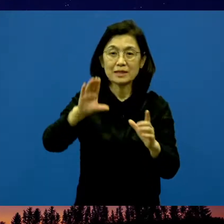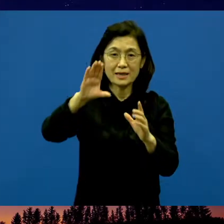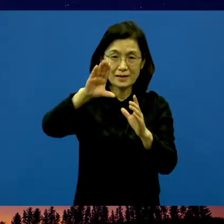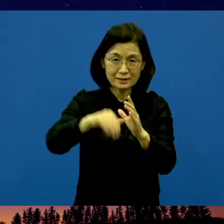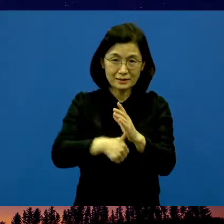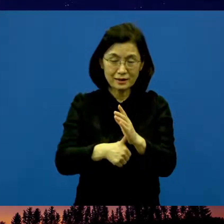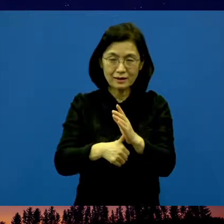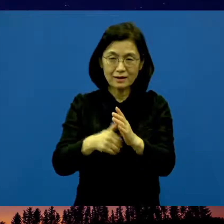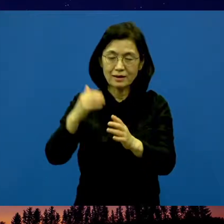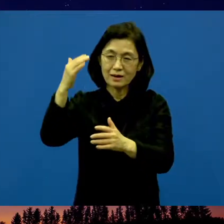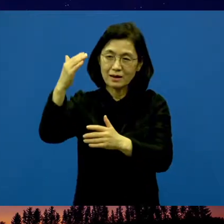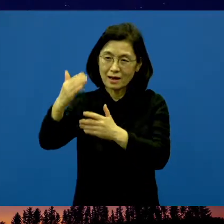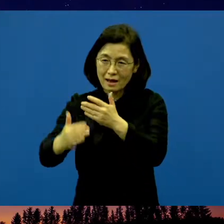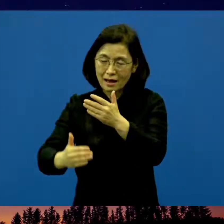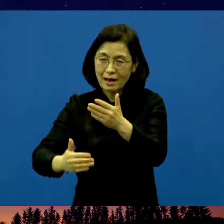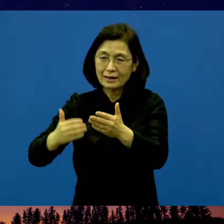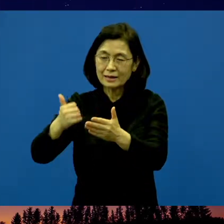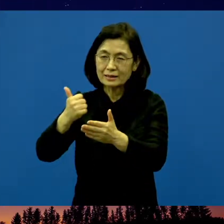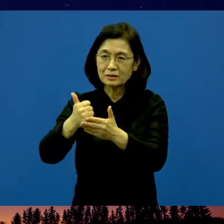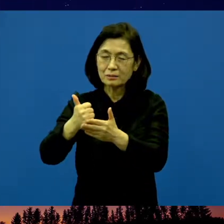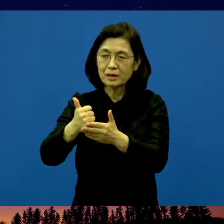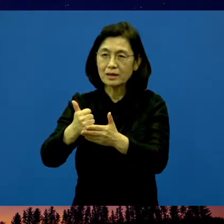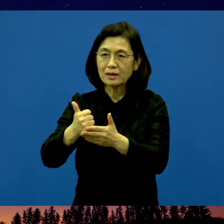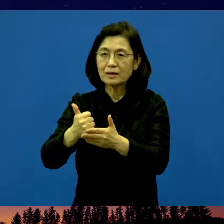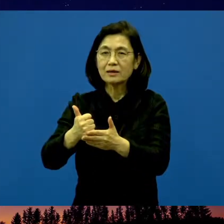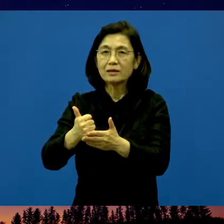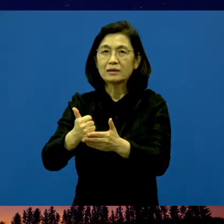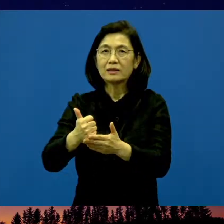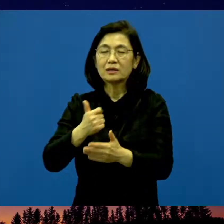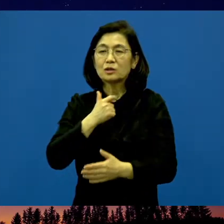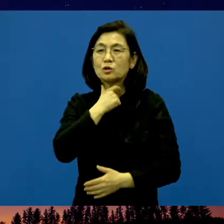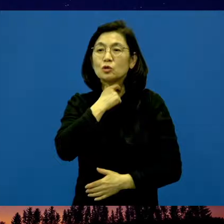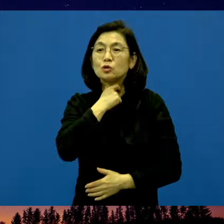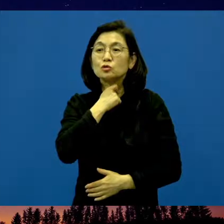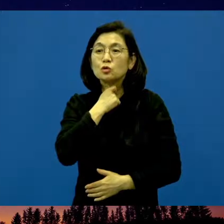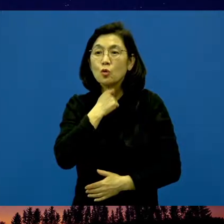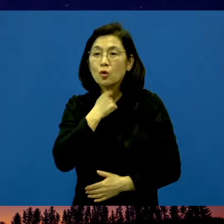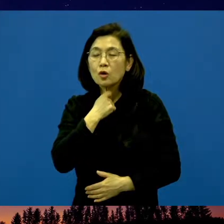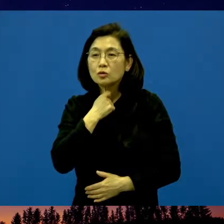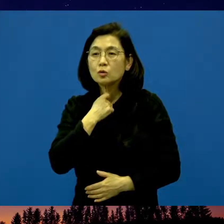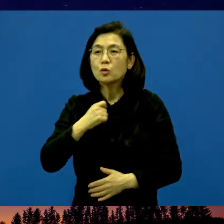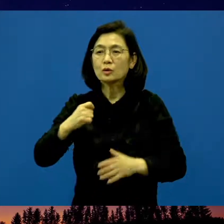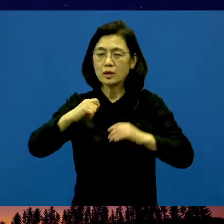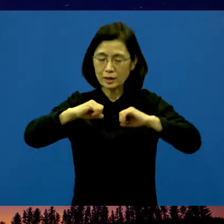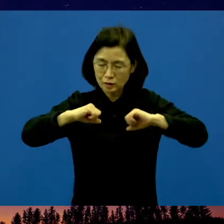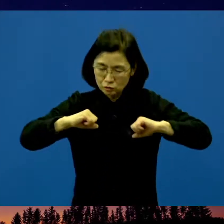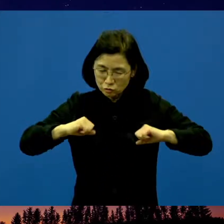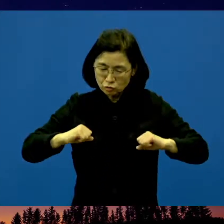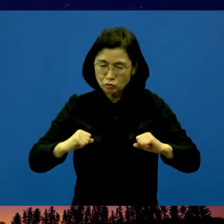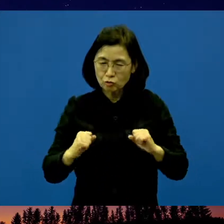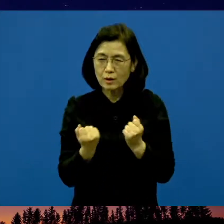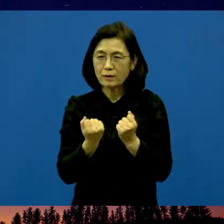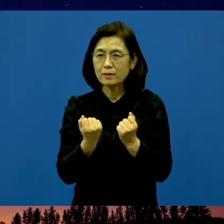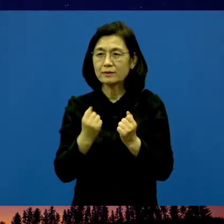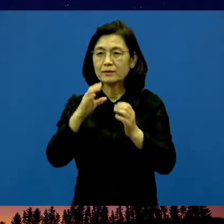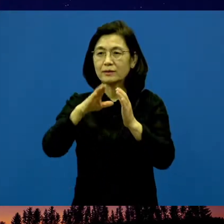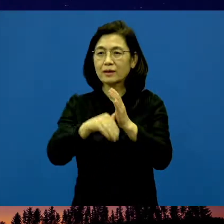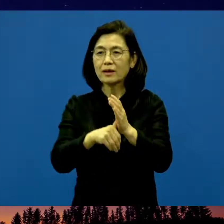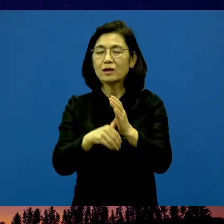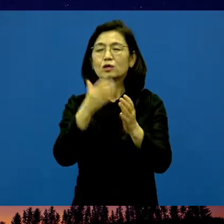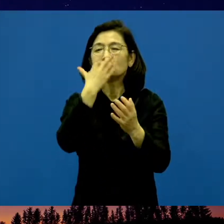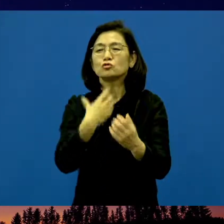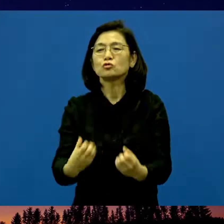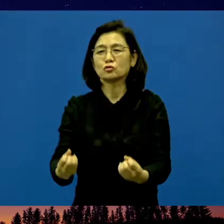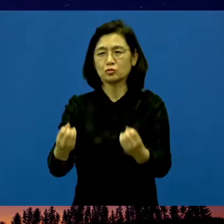하나님의 소원에 내가 반응하며 살아갈 때 일어나는 축복인 줄로 믿습니다. 하나님이